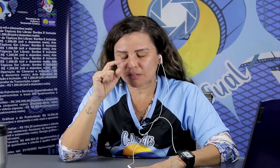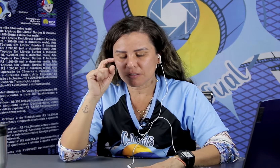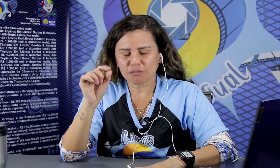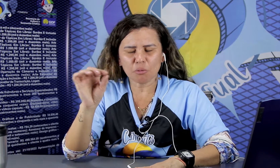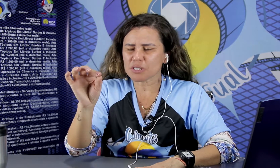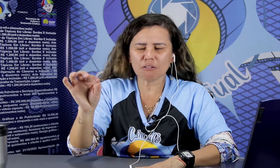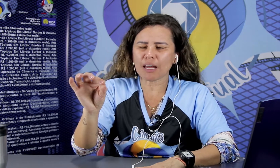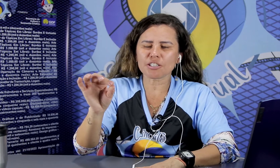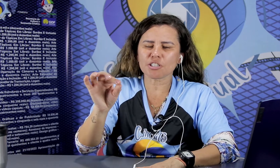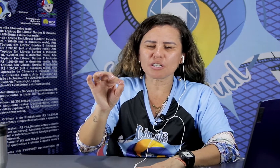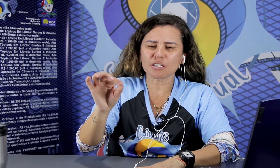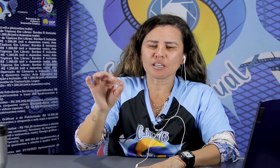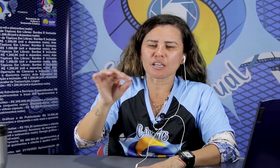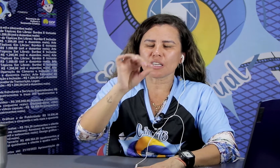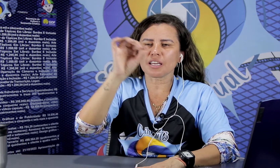uma opção lá de